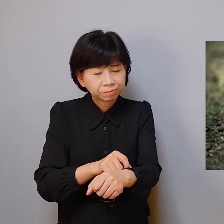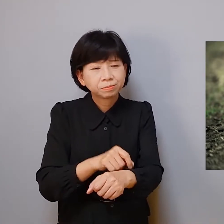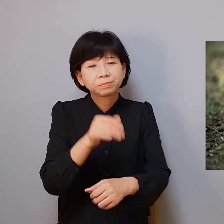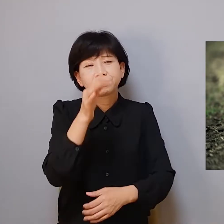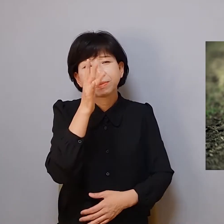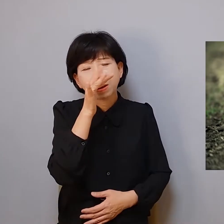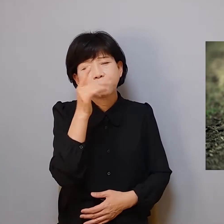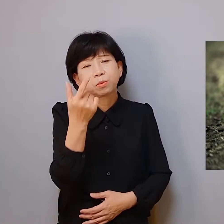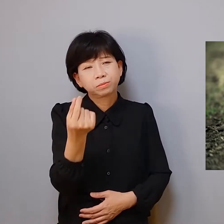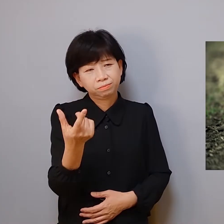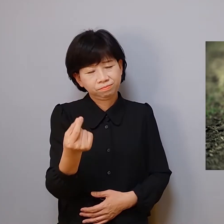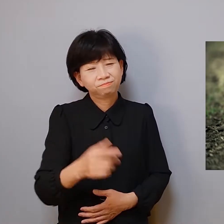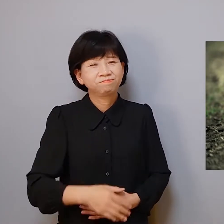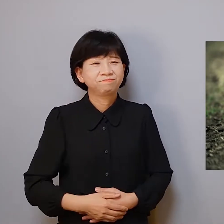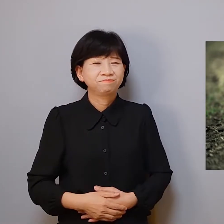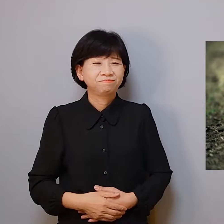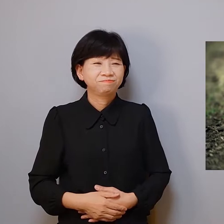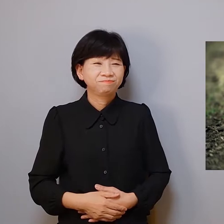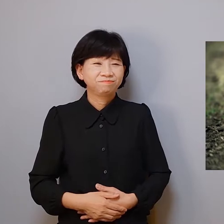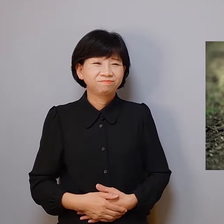되세요.